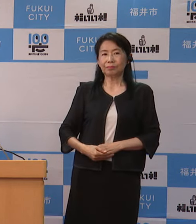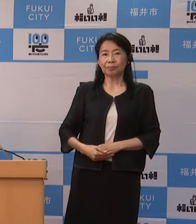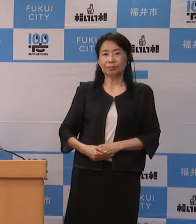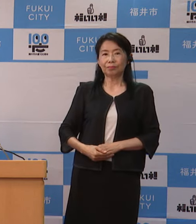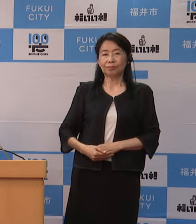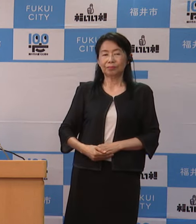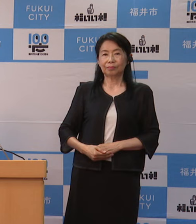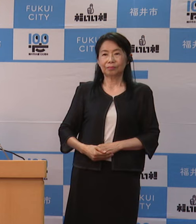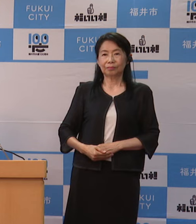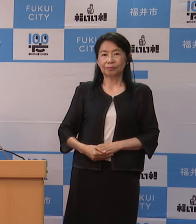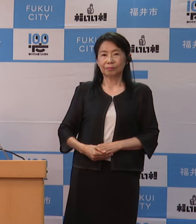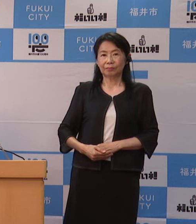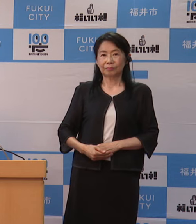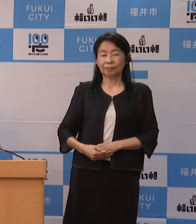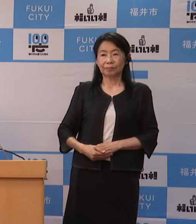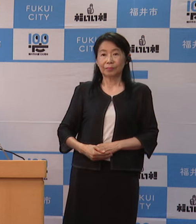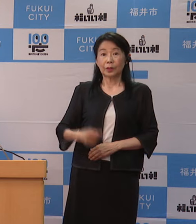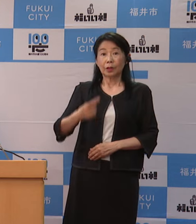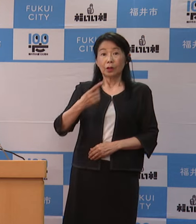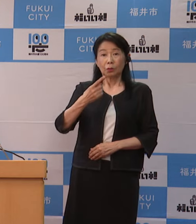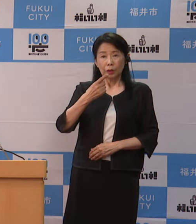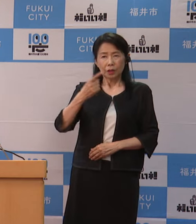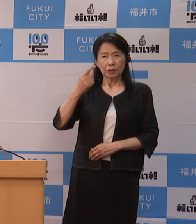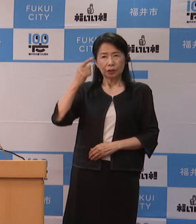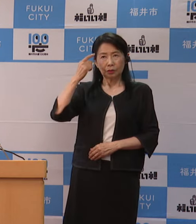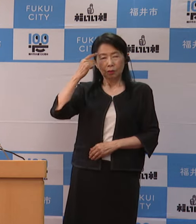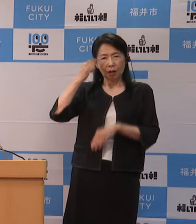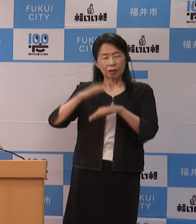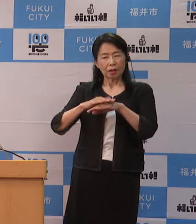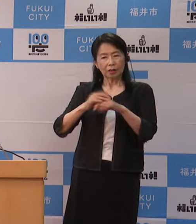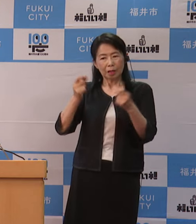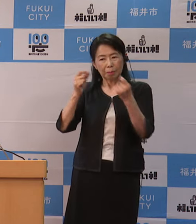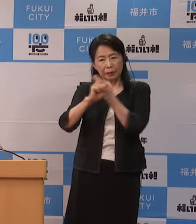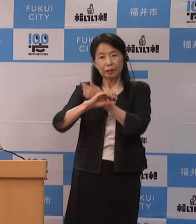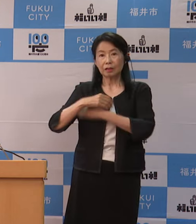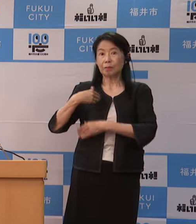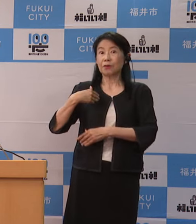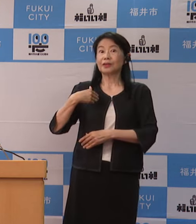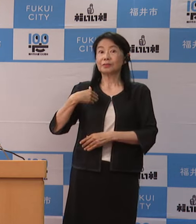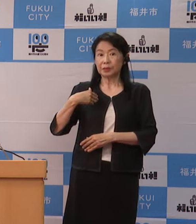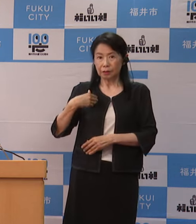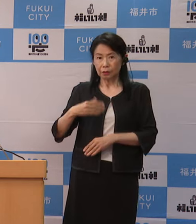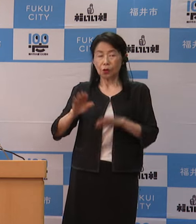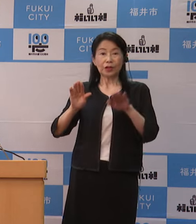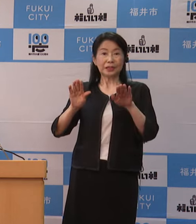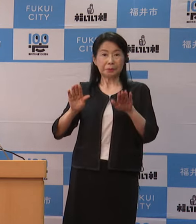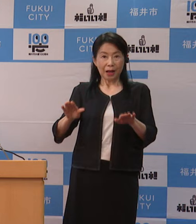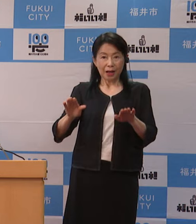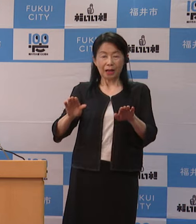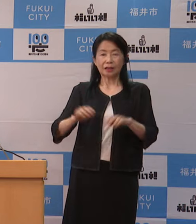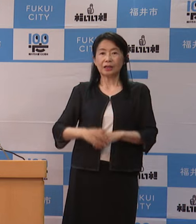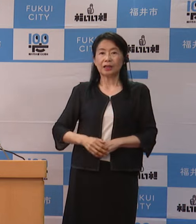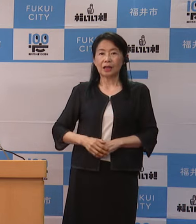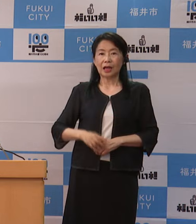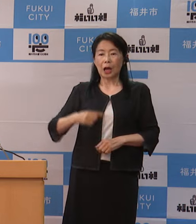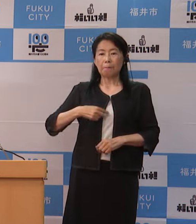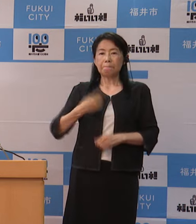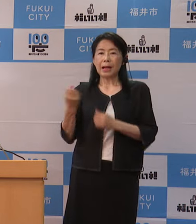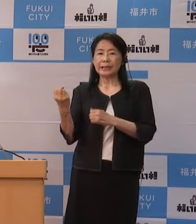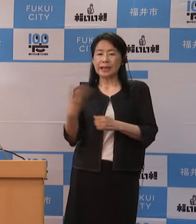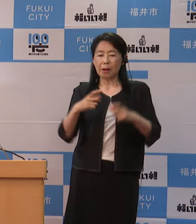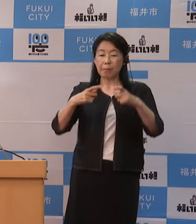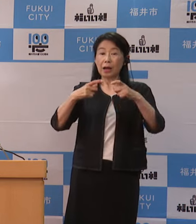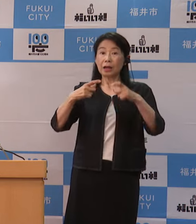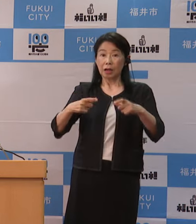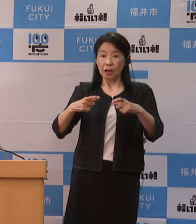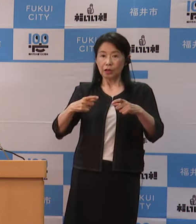たちょっと僕はその私の解釈が間違ってるかもしれませんけども、一応今実はマイナンバーカードみたいなのを始め